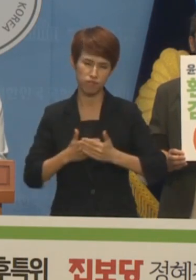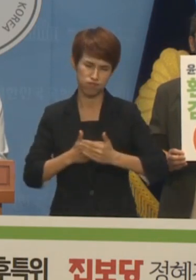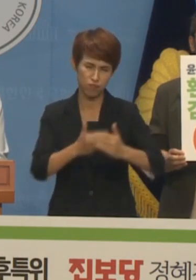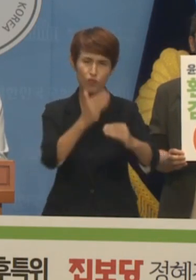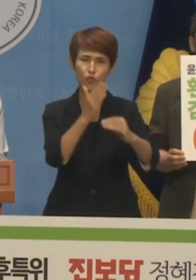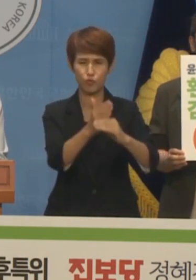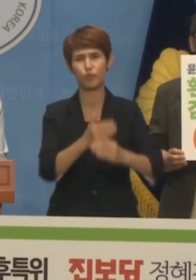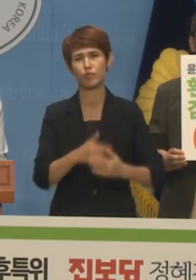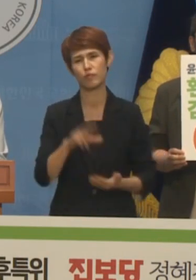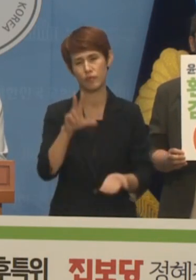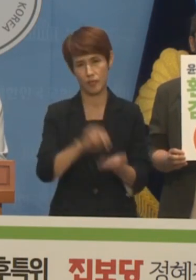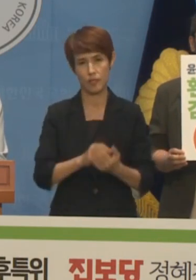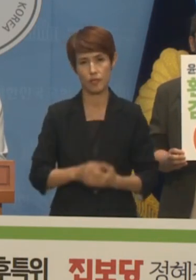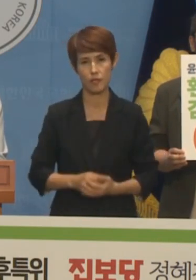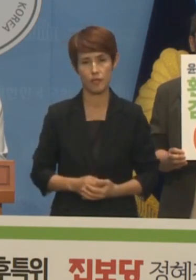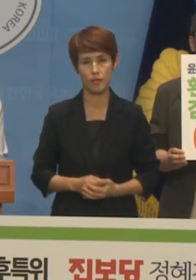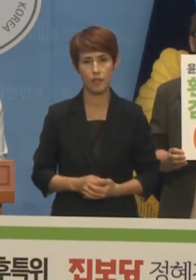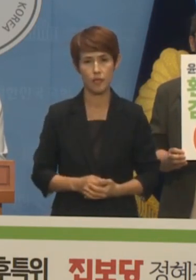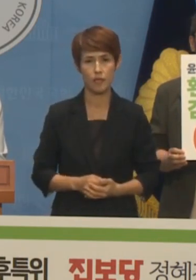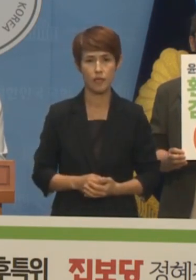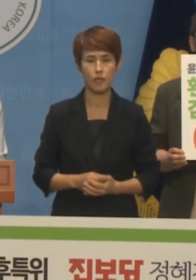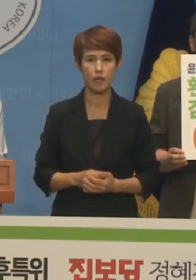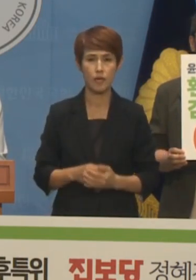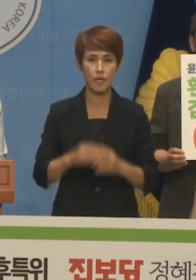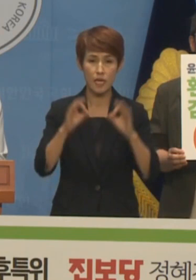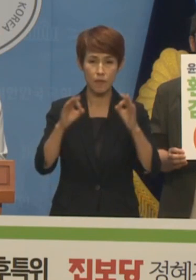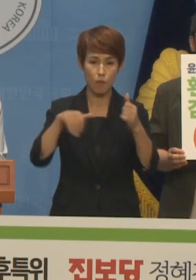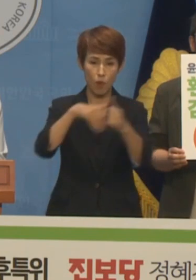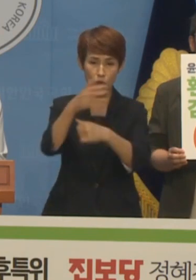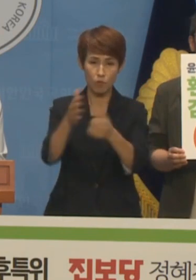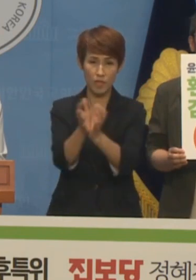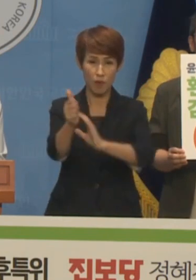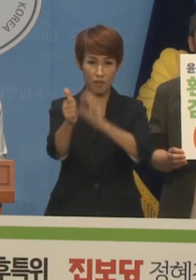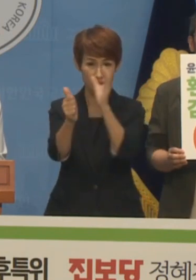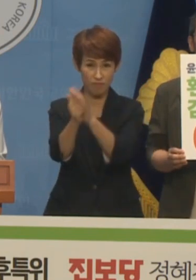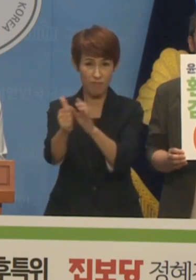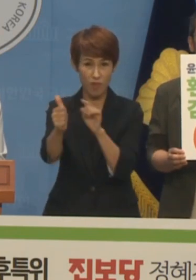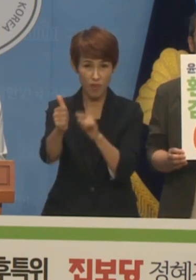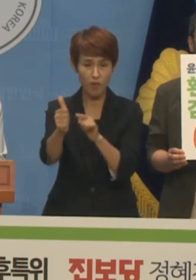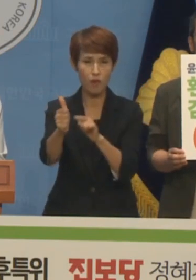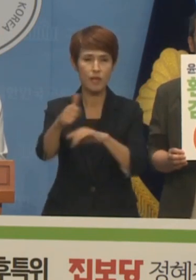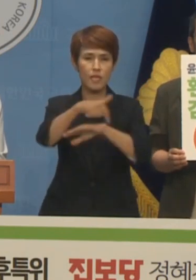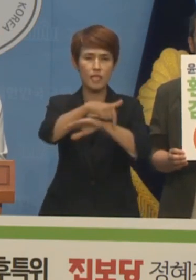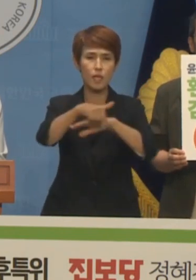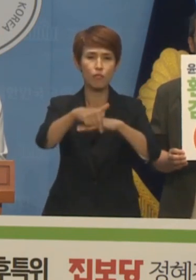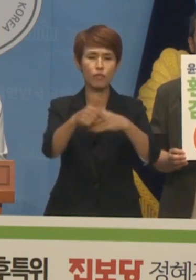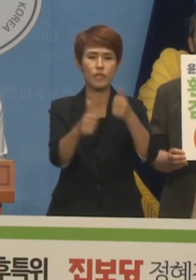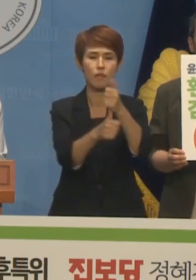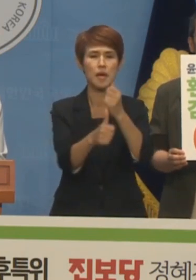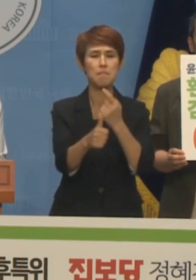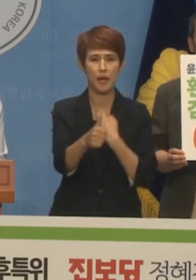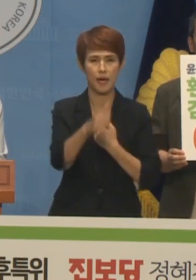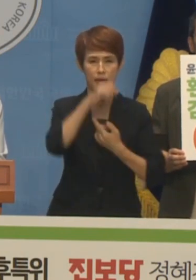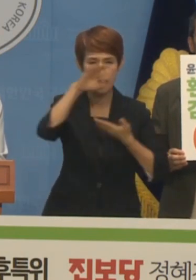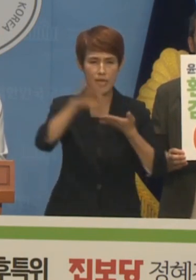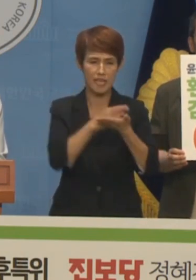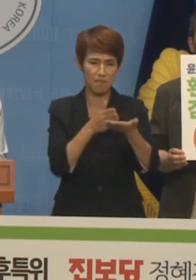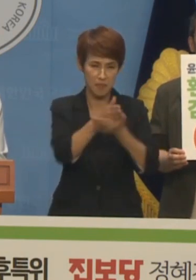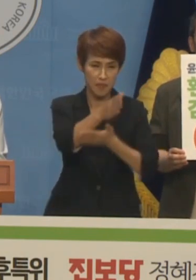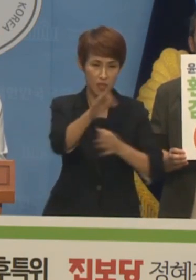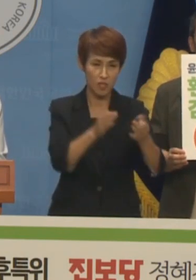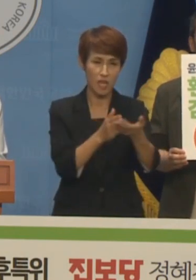있습니다. 이번에 지명된 김한섭 환경부 장관 또한 기재부 차관 출신, 예산통,